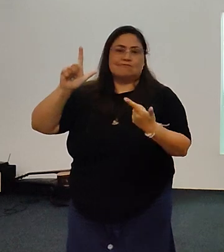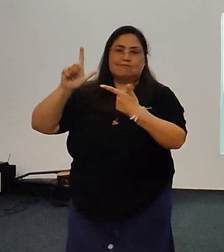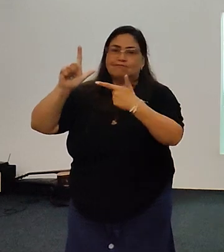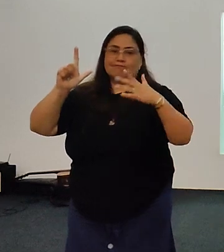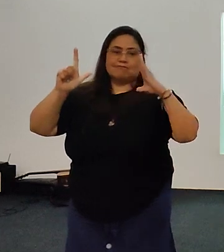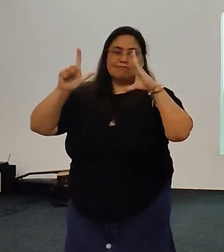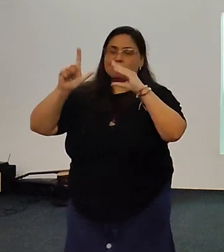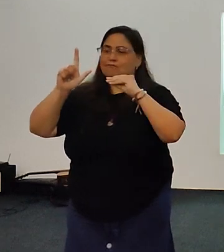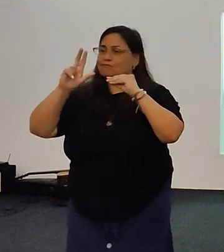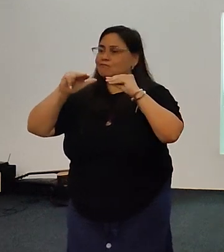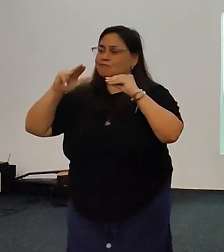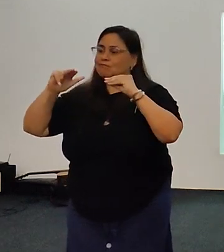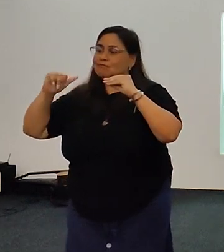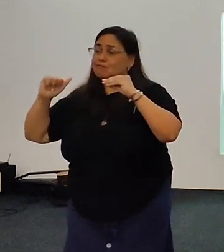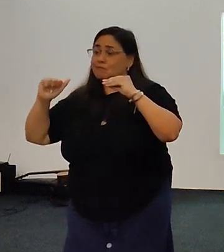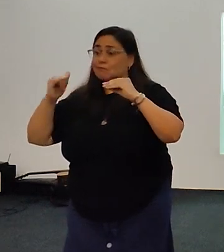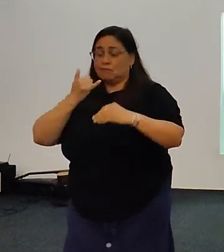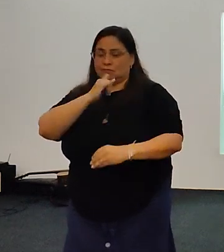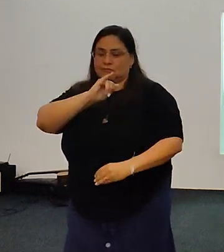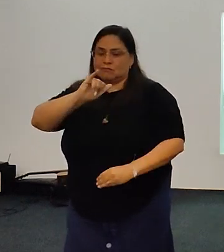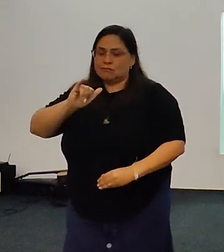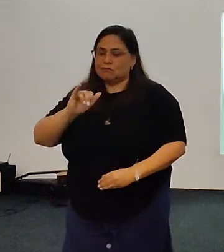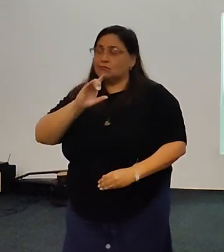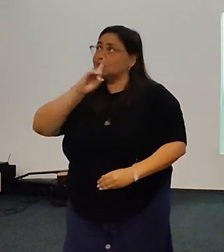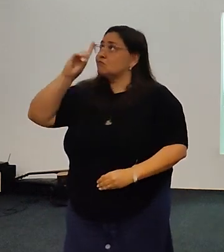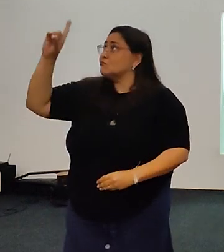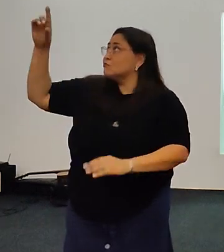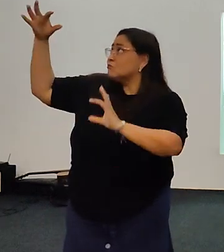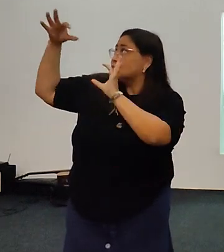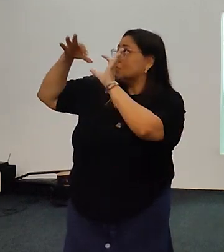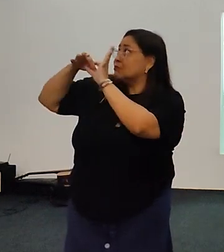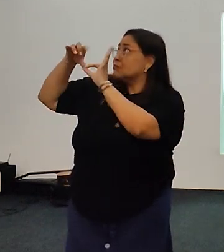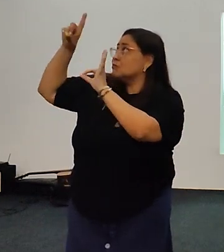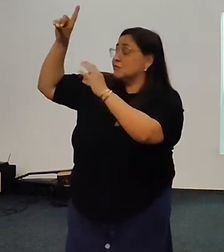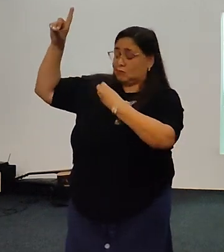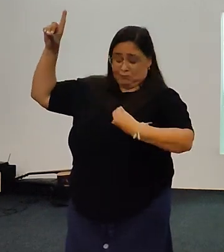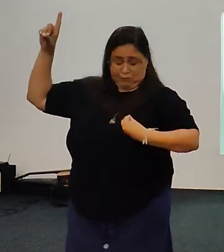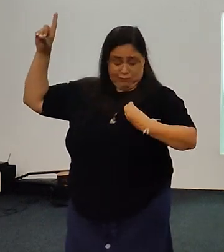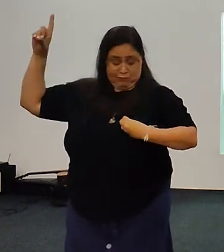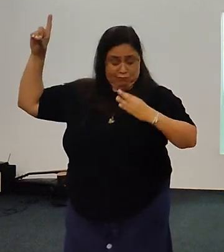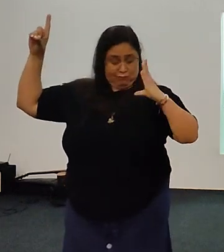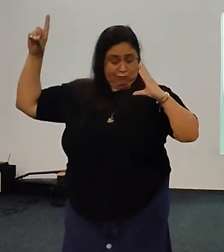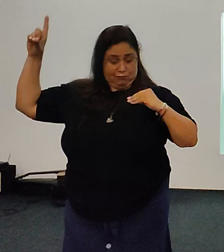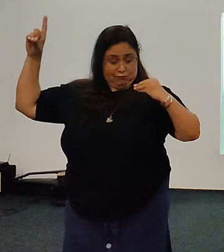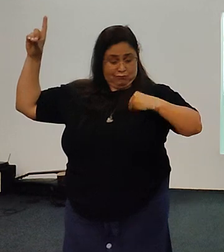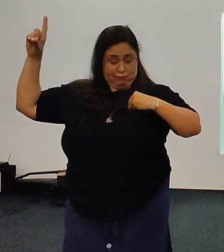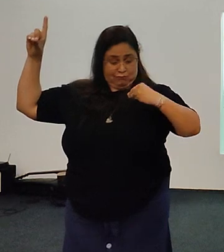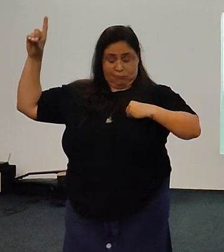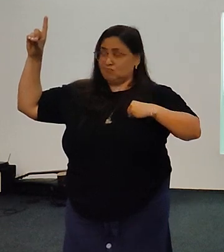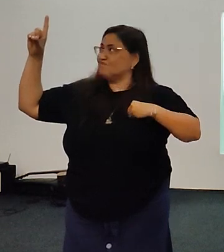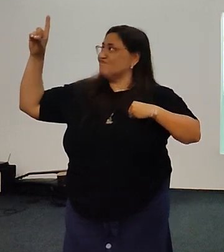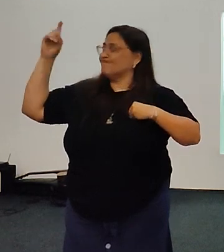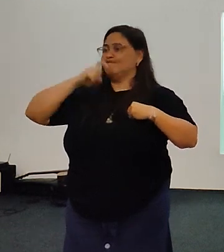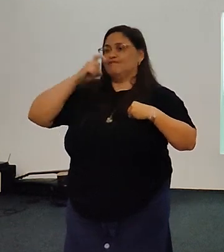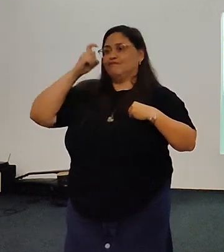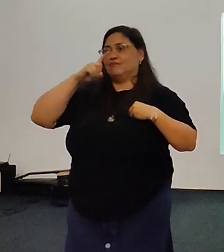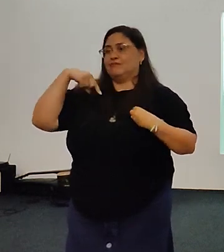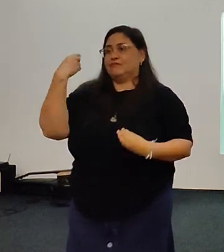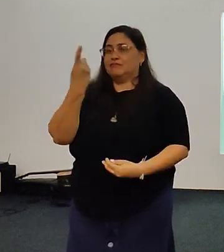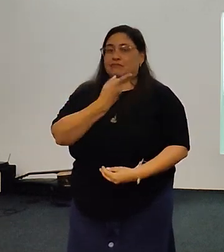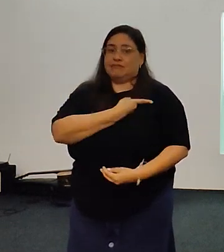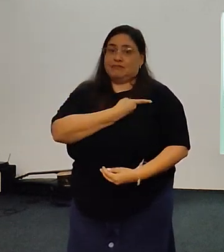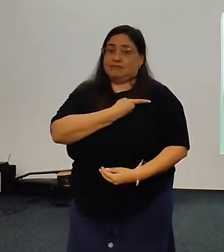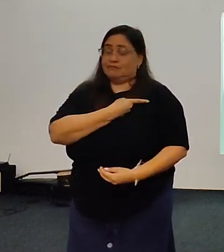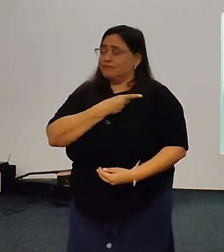treva alguma. Se afirmarmos que temos comunhão com Ele, mas andamos nas trevas, mentimos e